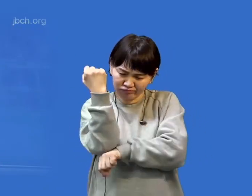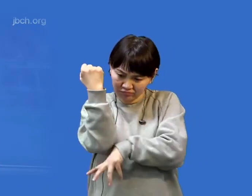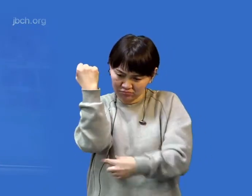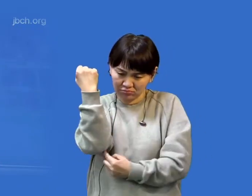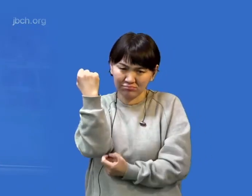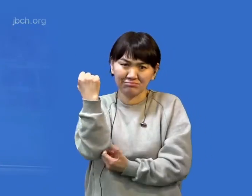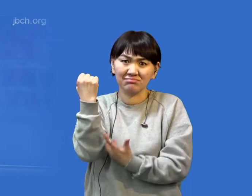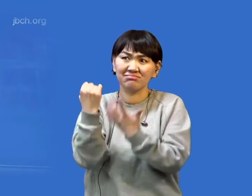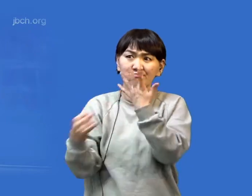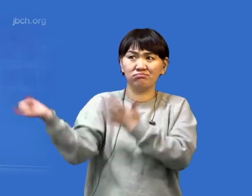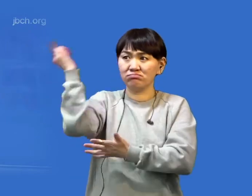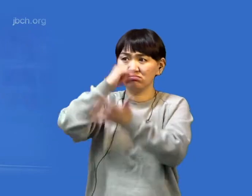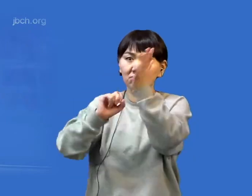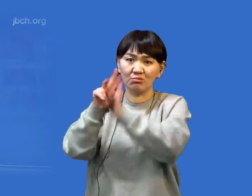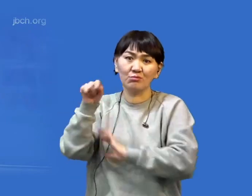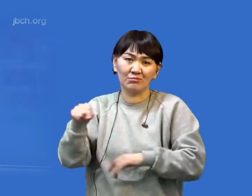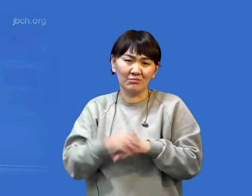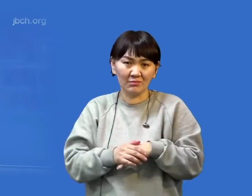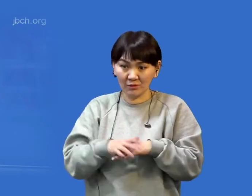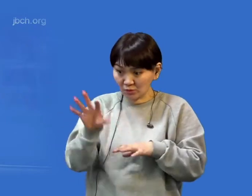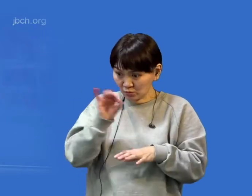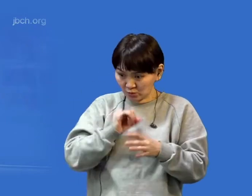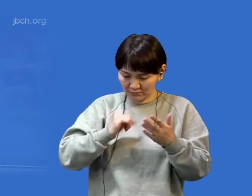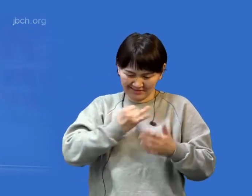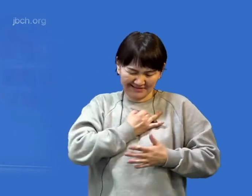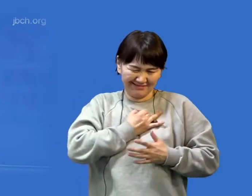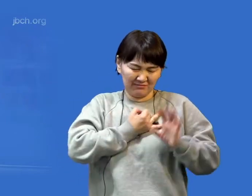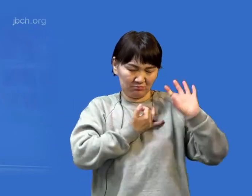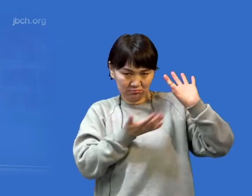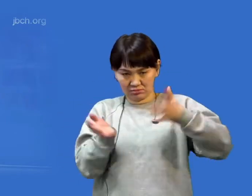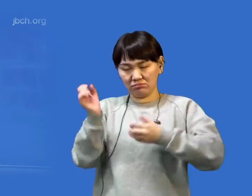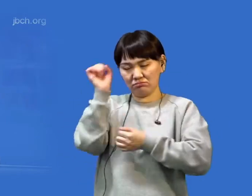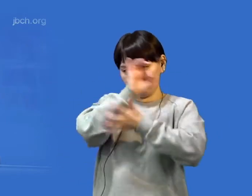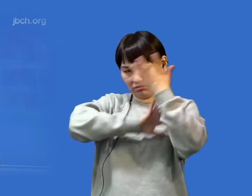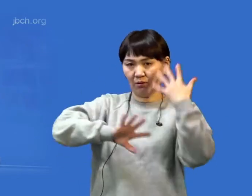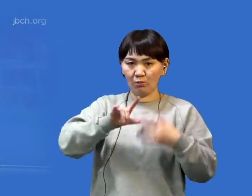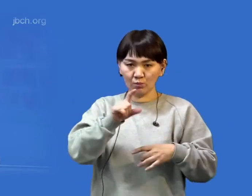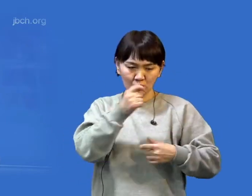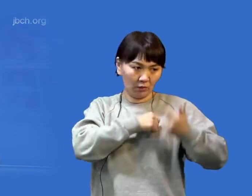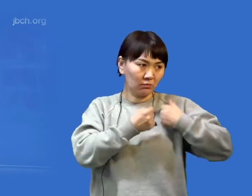төрж төмөн зовлонгоор өөрсдийгөө сүлбжээ гэсэн.